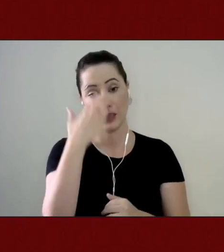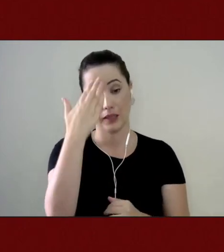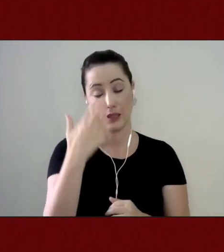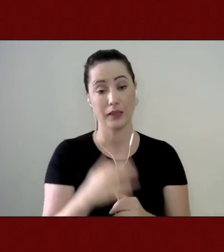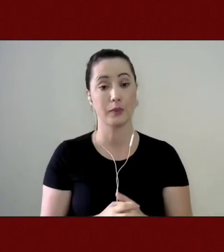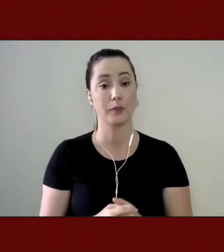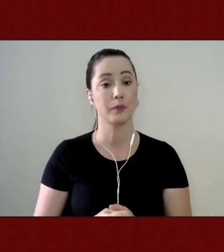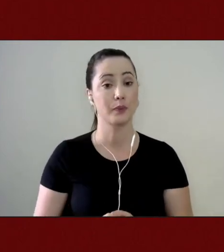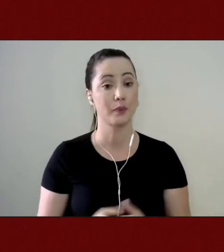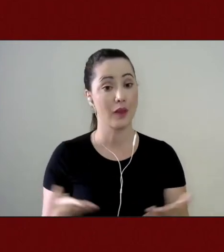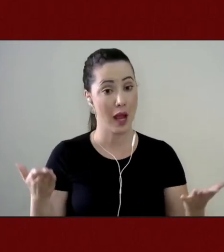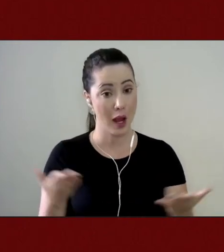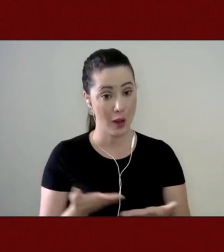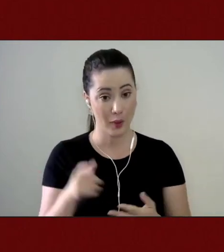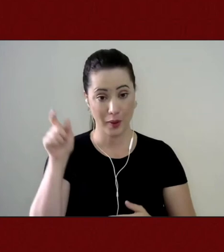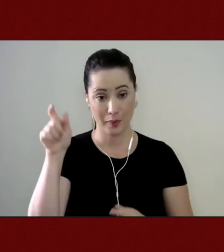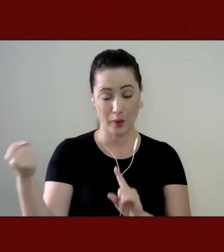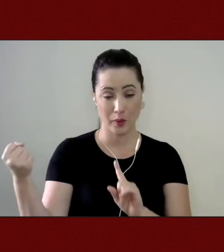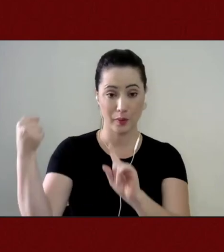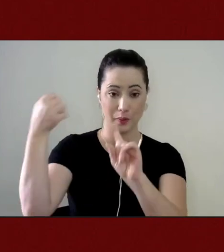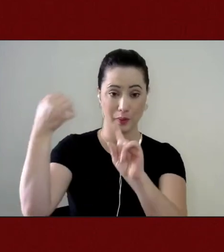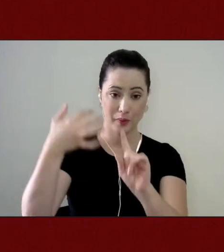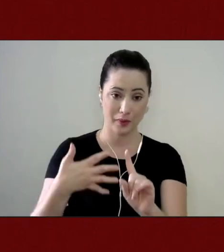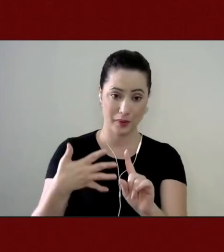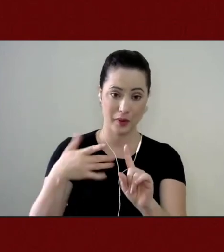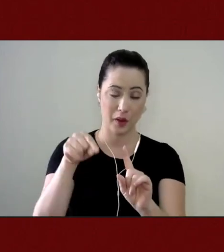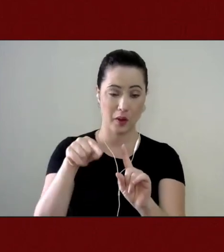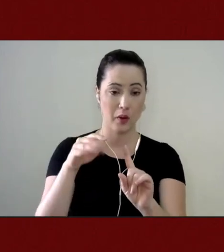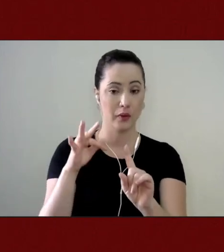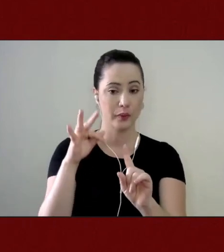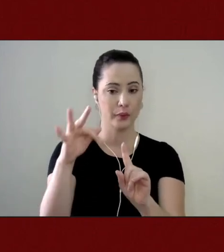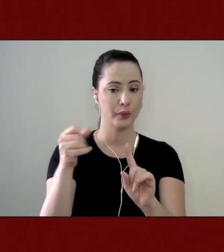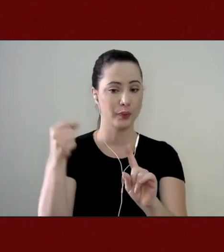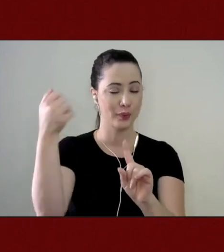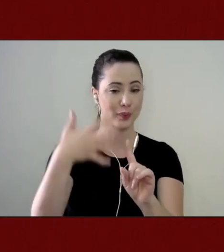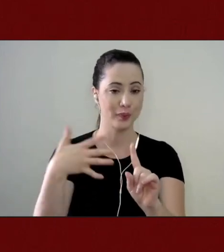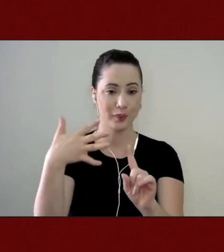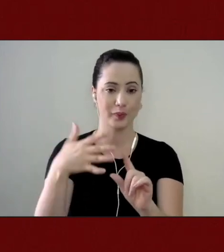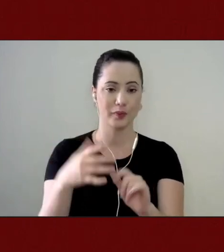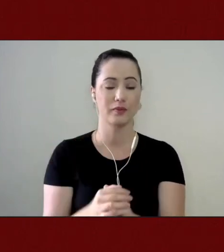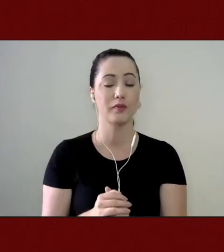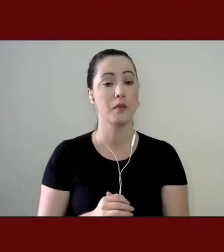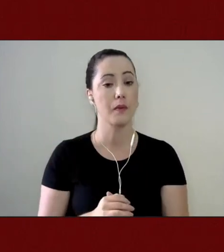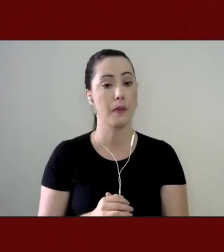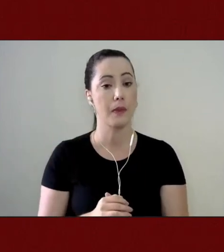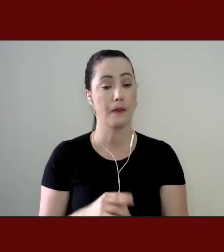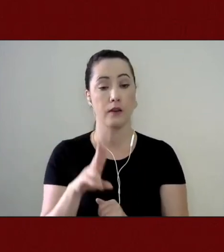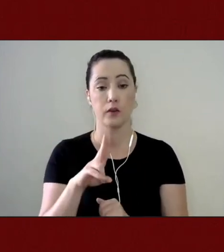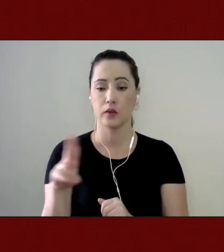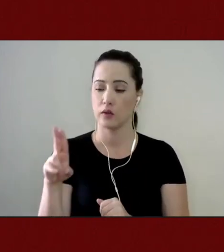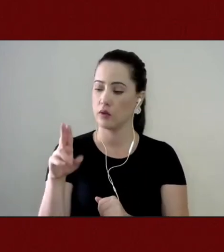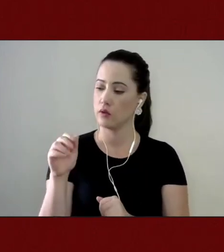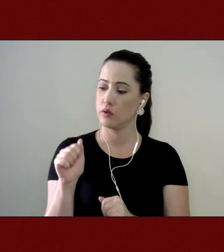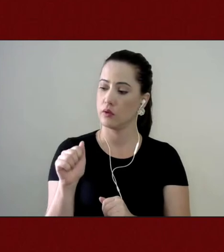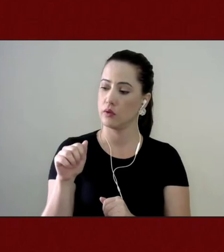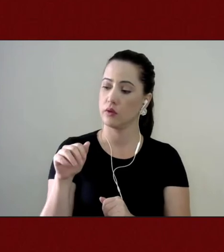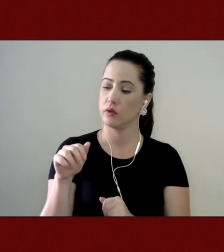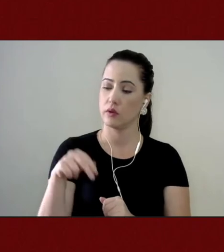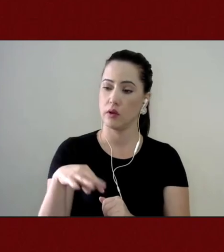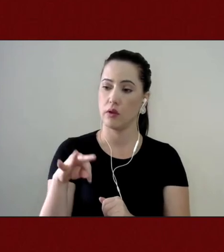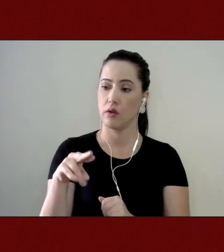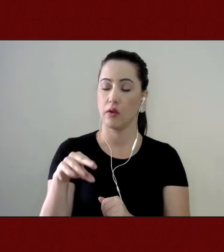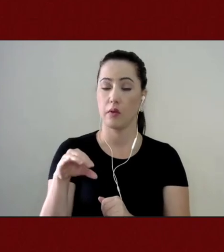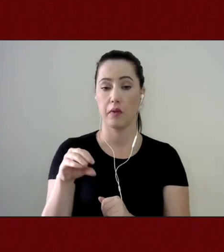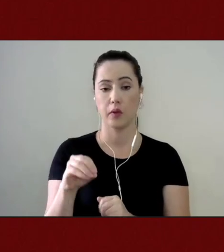me cabe passar a palavra ao nosso próximo palestrante, que é Antônio Osternol,